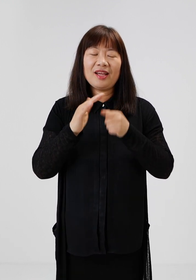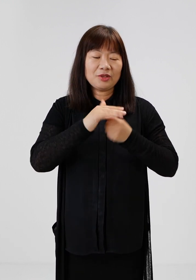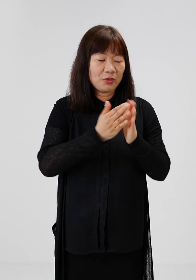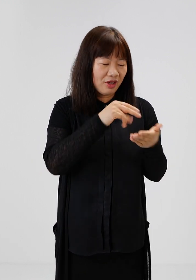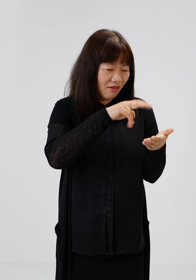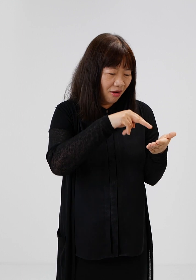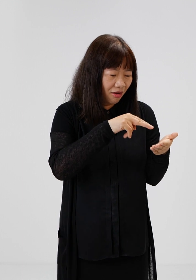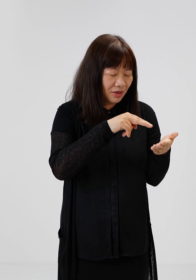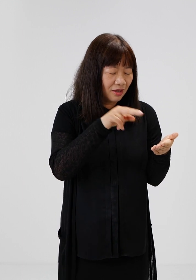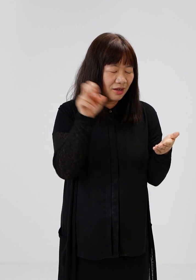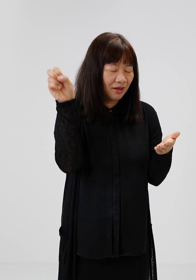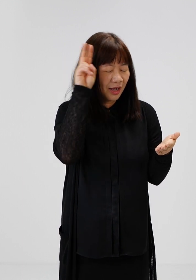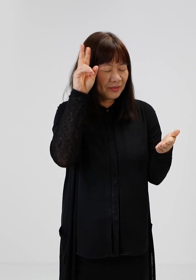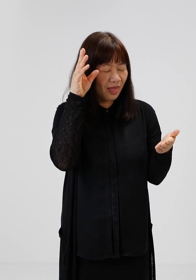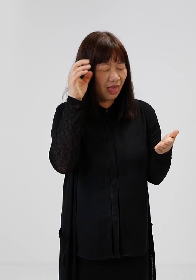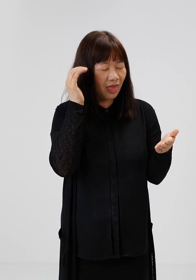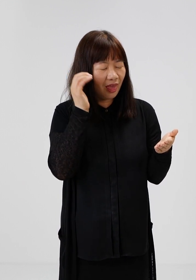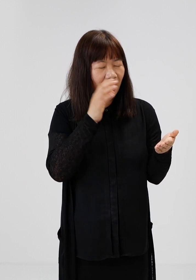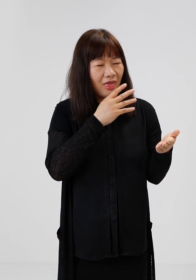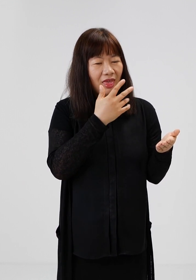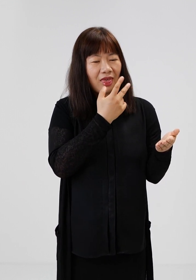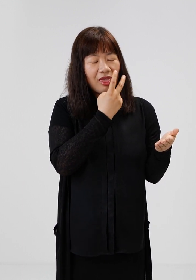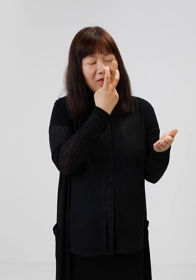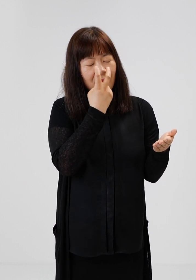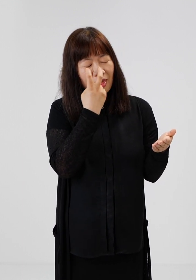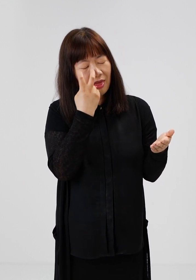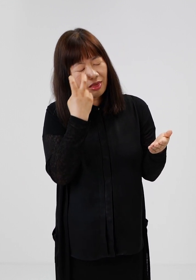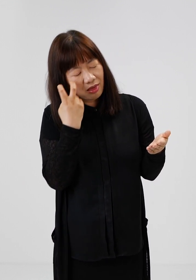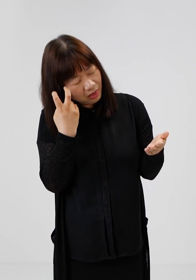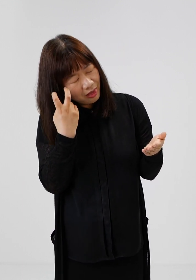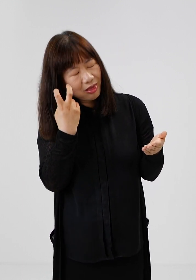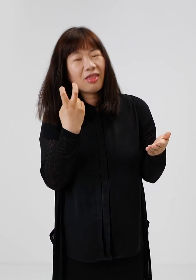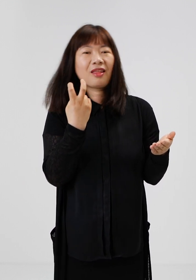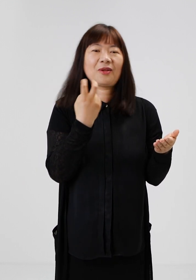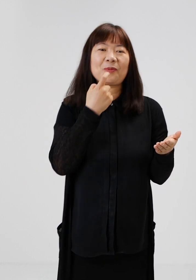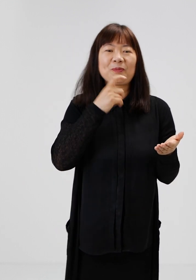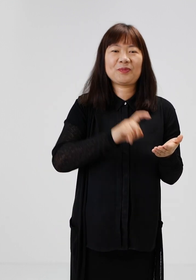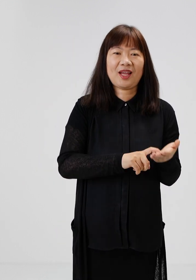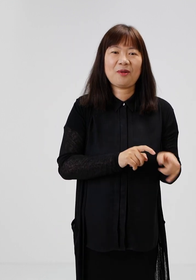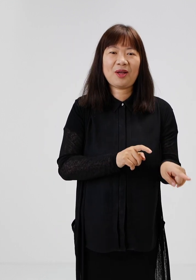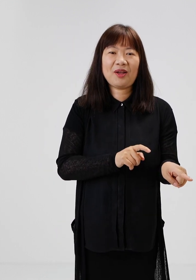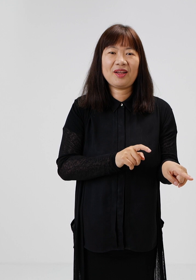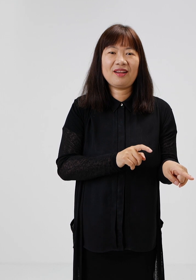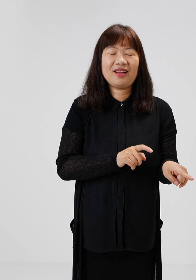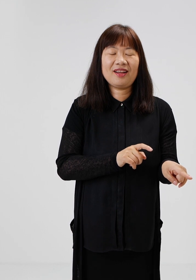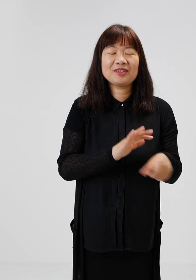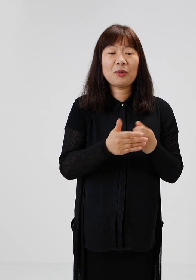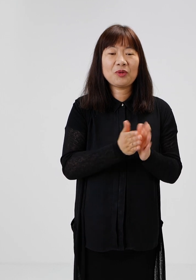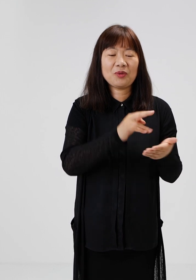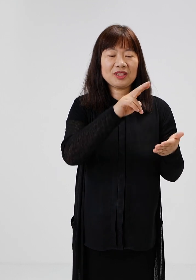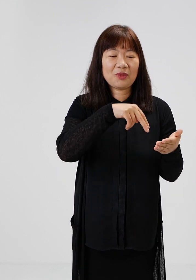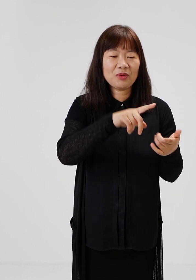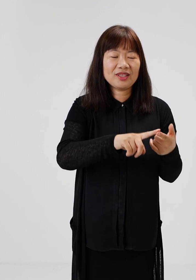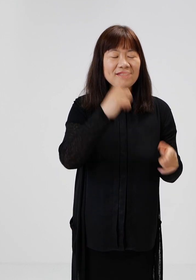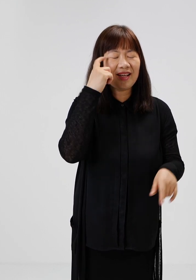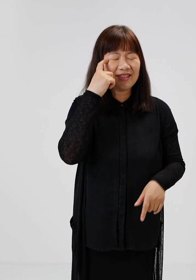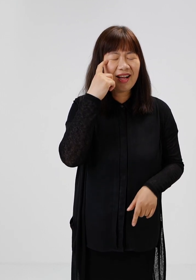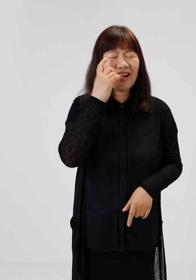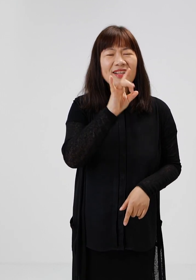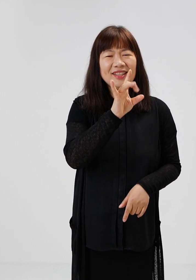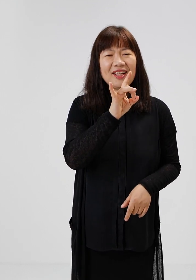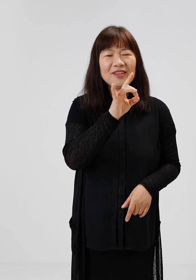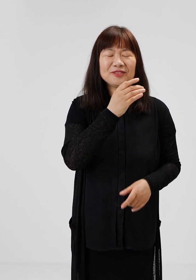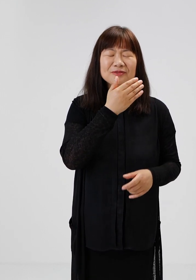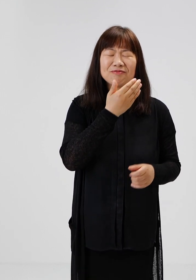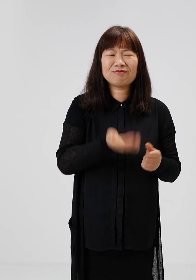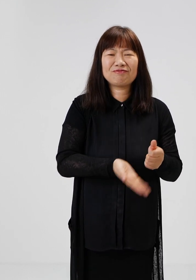그래도 잠 안 올 때 성경 생각하는 것만큼 또 기특하죠. 그런데 수천 년 전